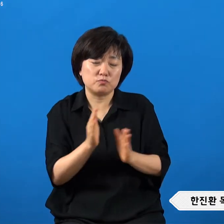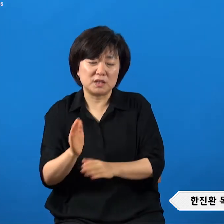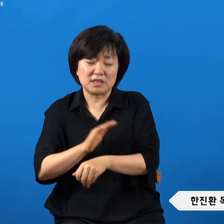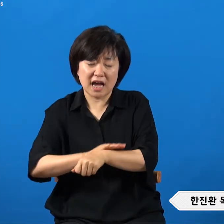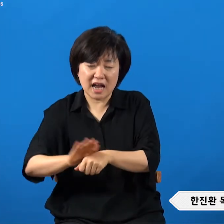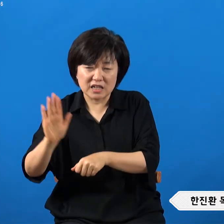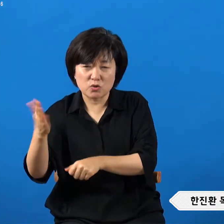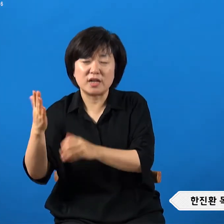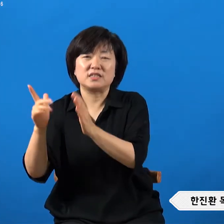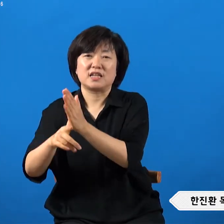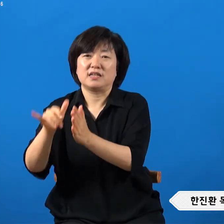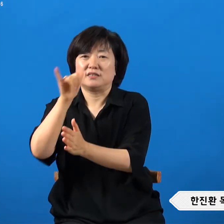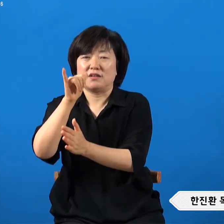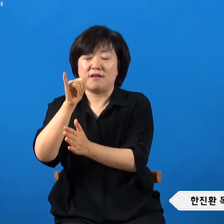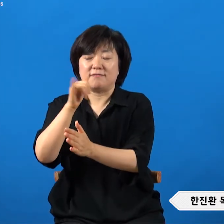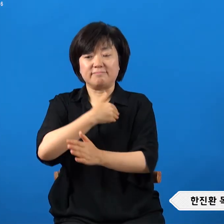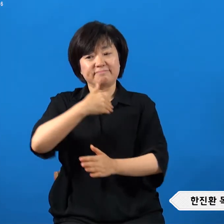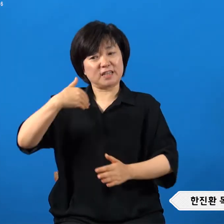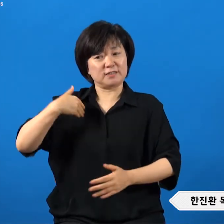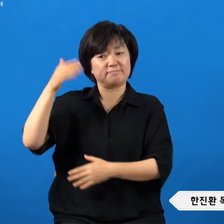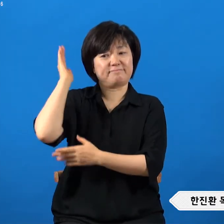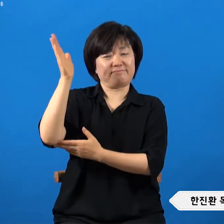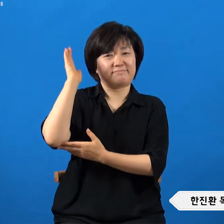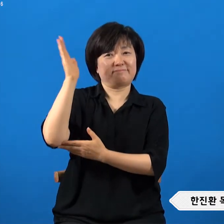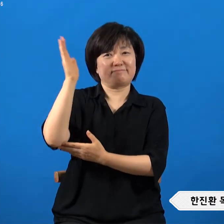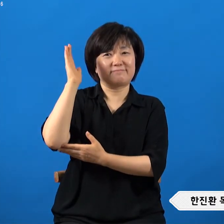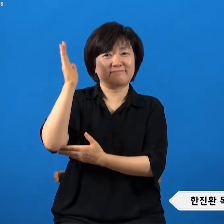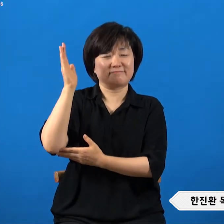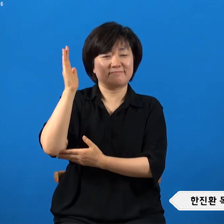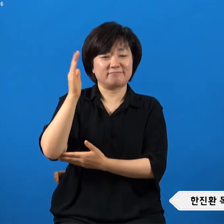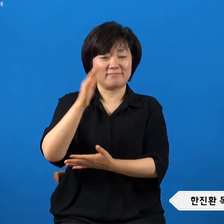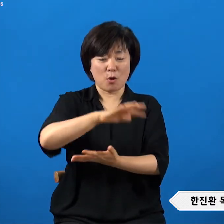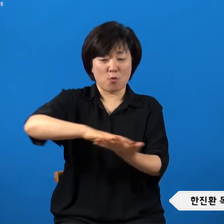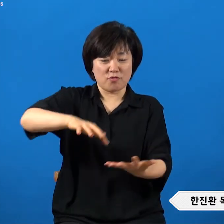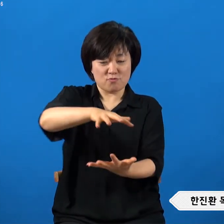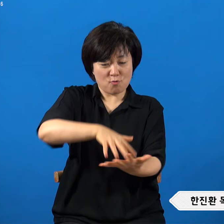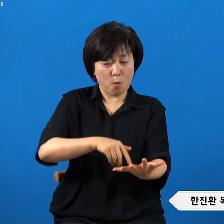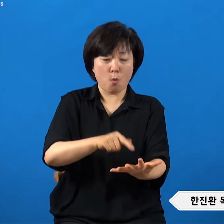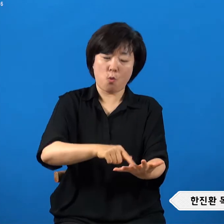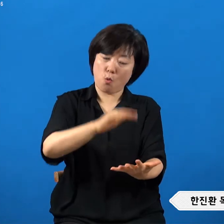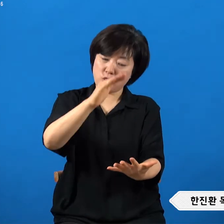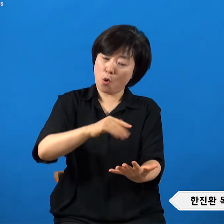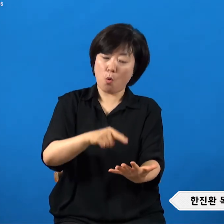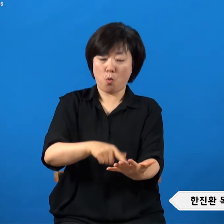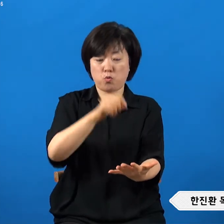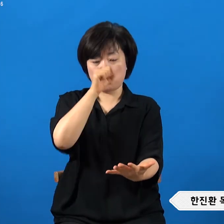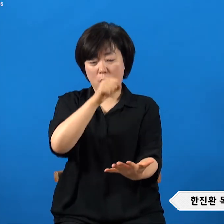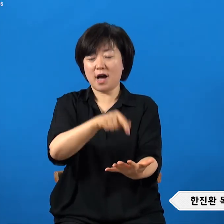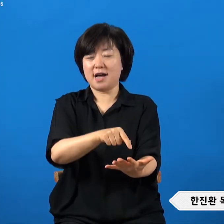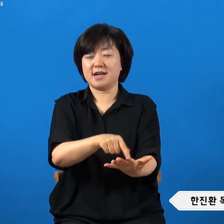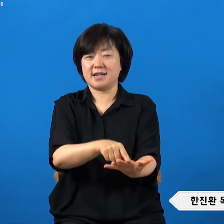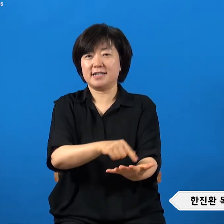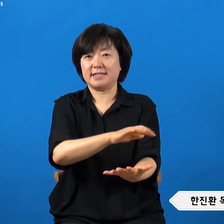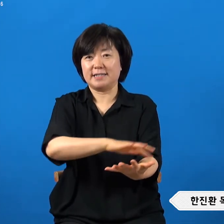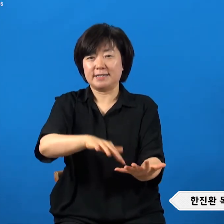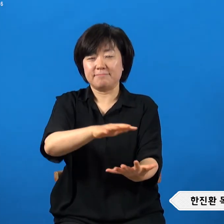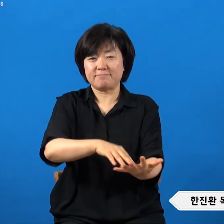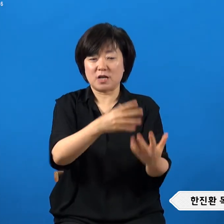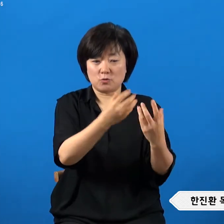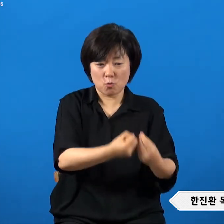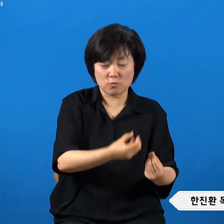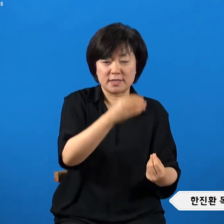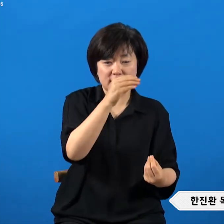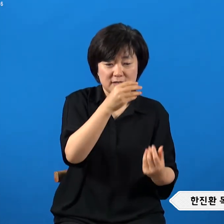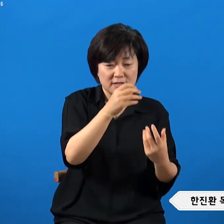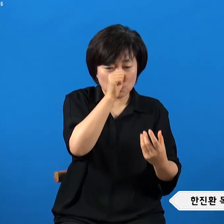때는 설교 준비가 잘 될 때가 있습니다. 그럼 자신감이 딱 붙지요. 원고도 내용도 탄탄한 것 같고 좋은 여기